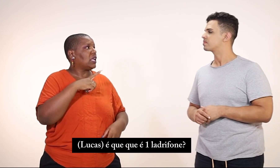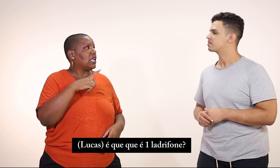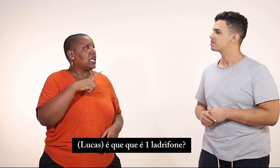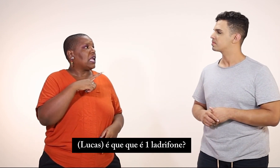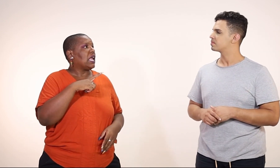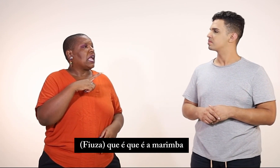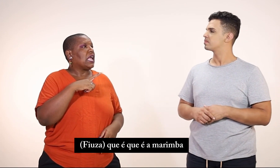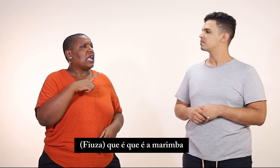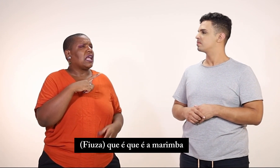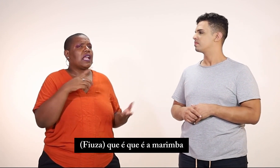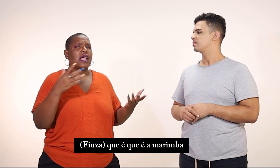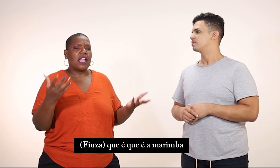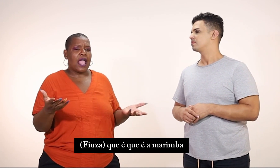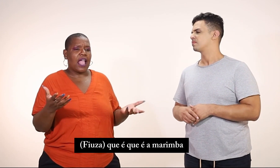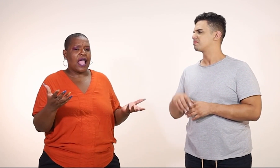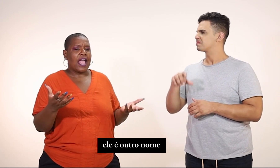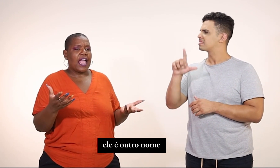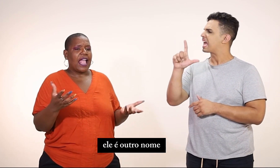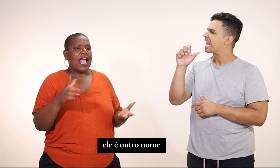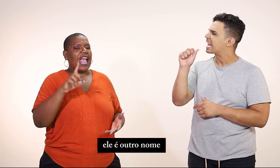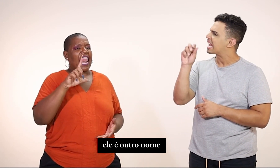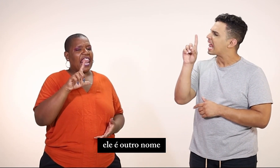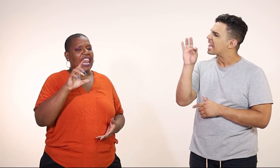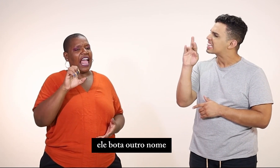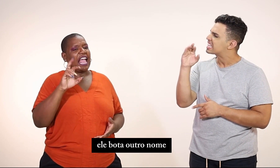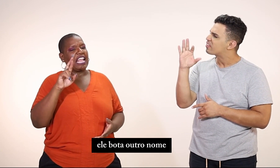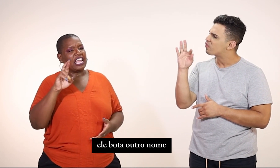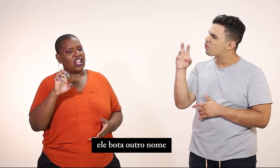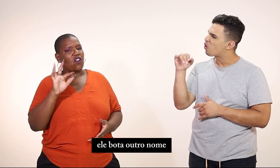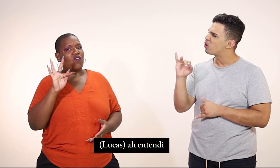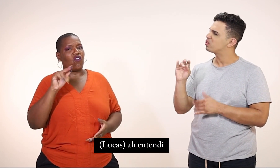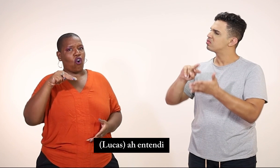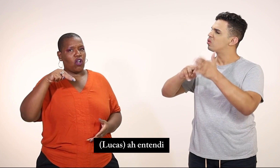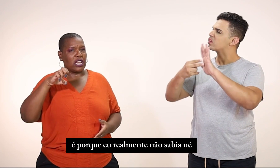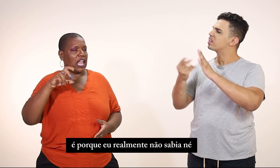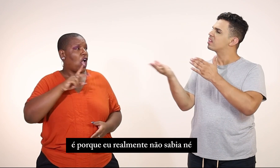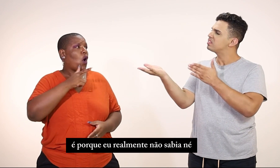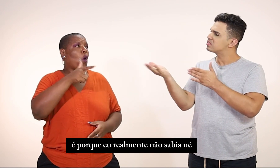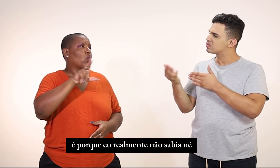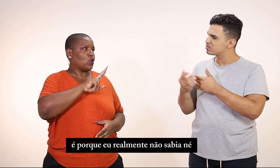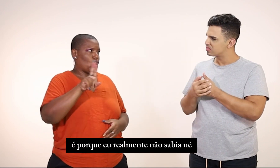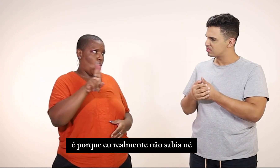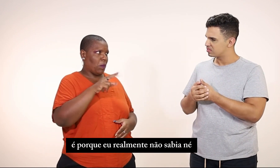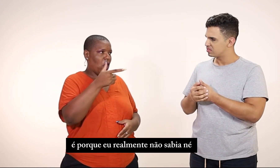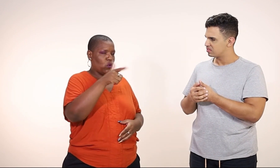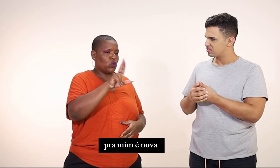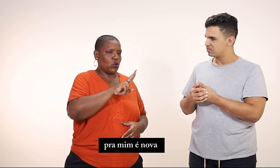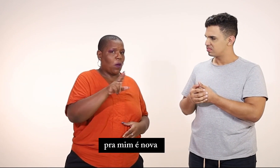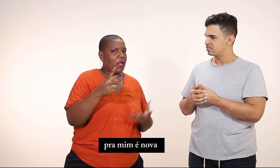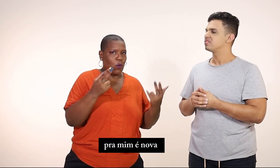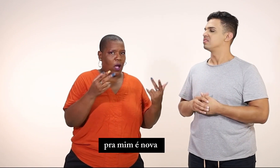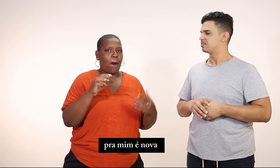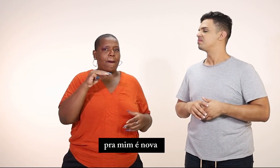um ladrifone? Que é a marimba, ele é outro nome, ele bota outro nome. Ah, entendi. É porque eu realmente não sabia, né? Pra mim é